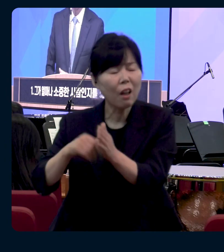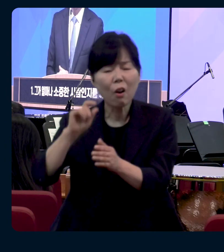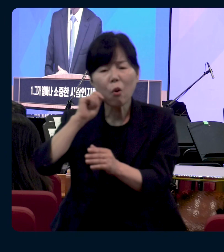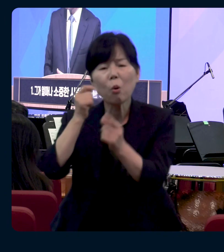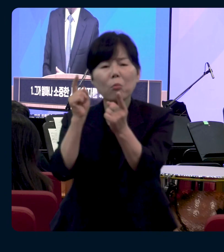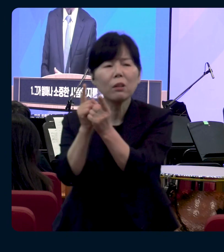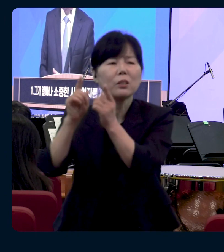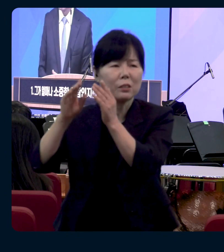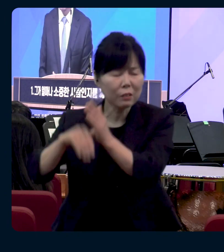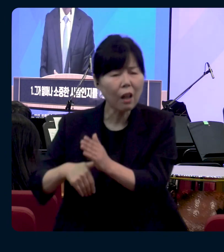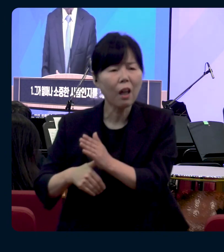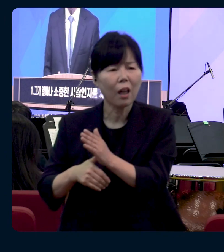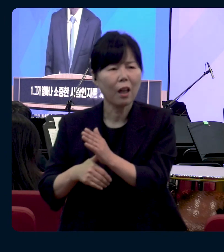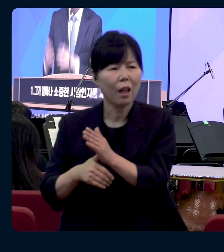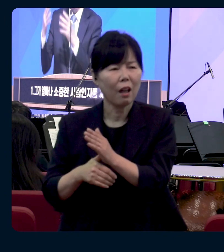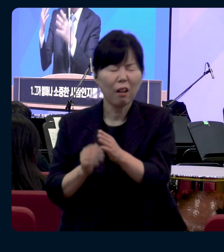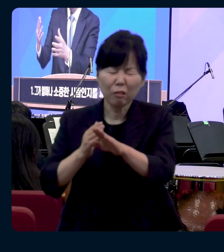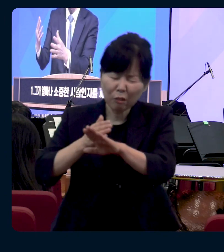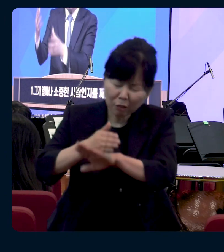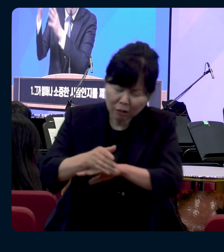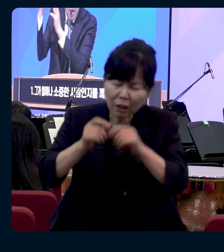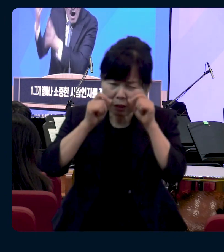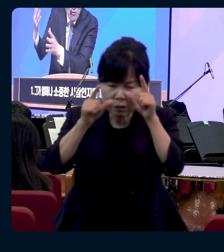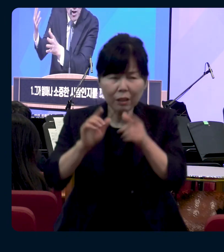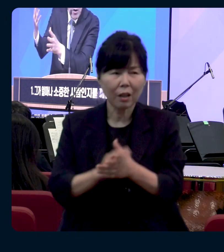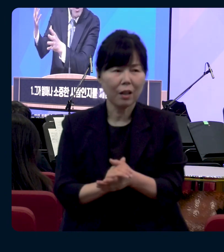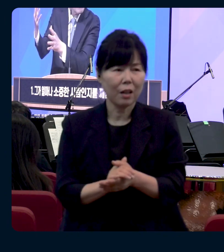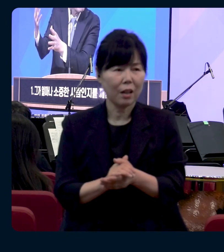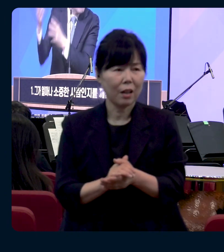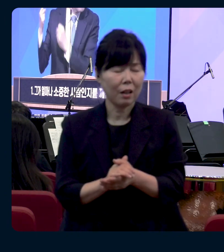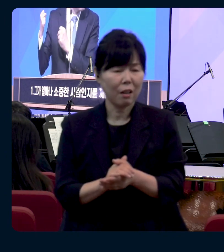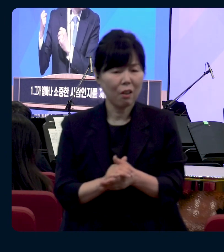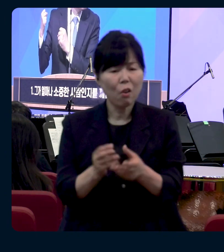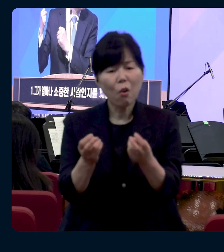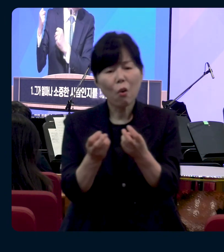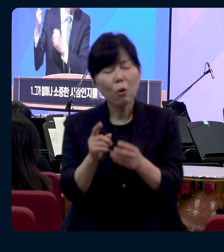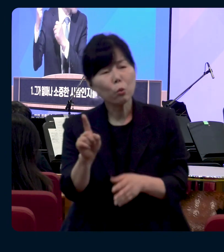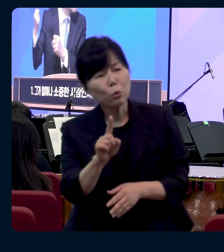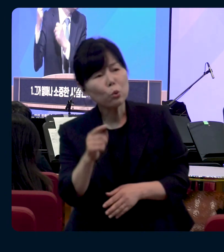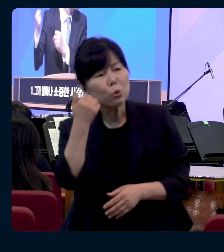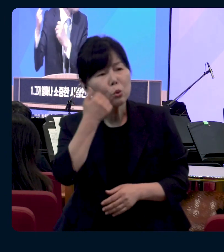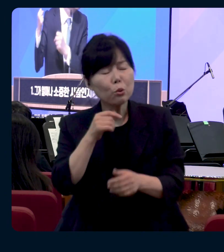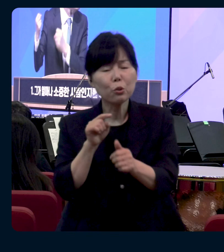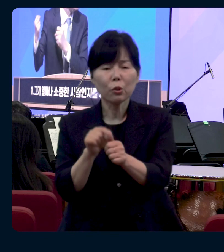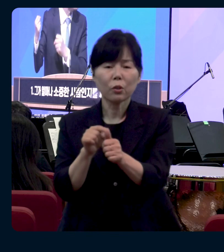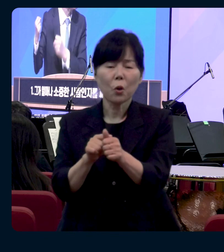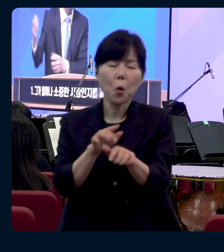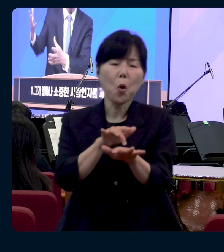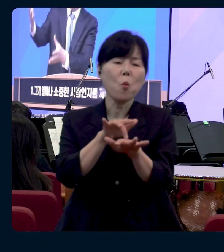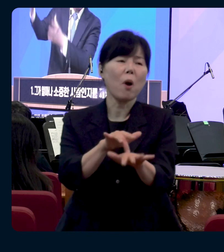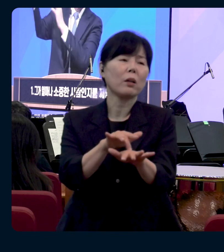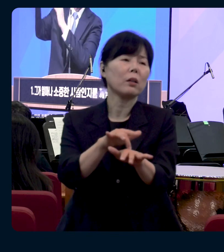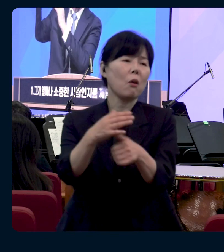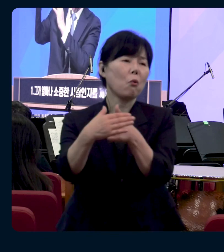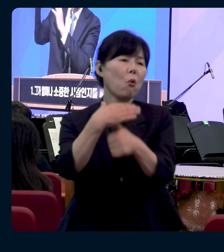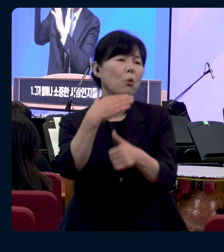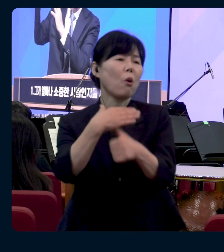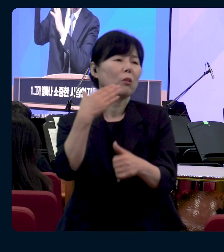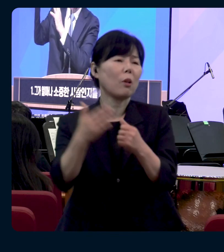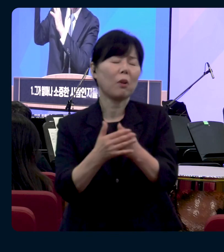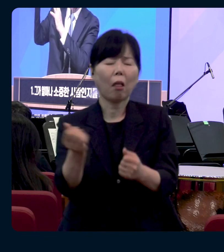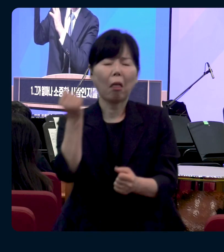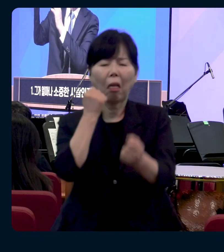때, 어떤 사람은 그 어려움을 통해서 마귀에게 당해요. 그걸 마귀의 공격으로 받아서 그냥 당하고 마는 사람이